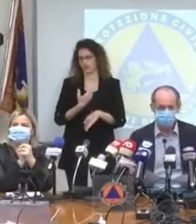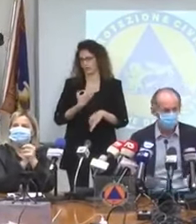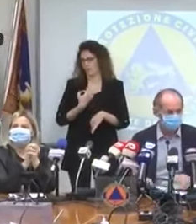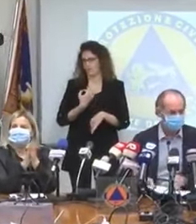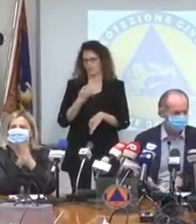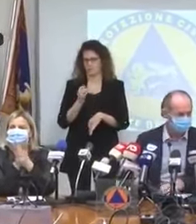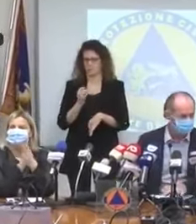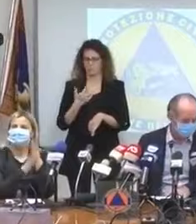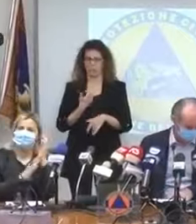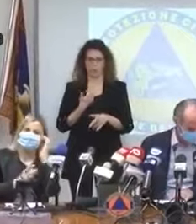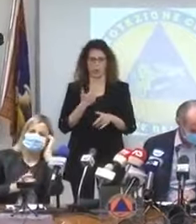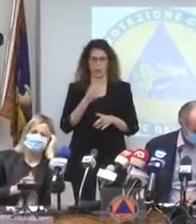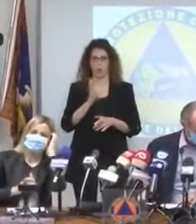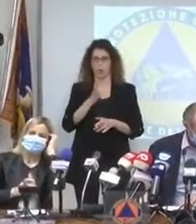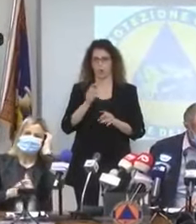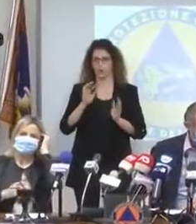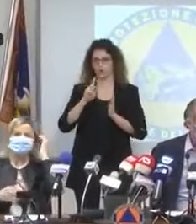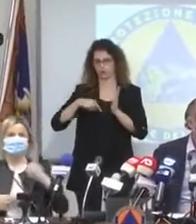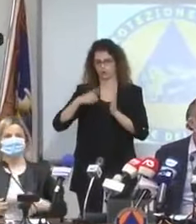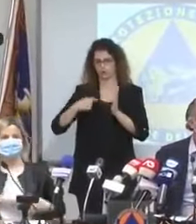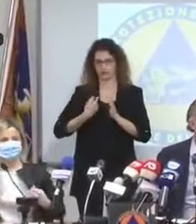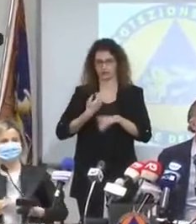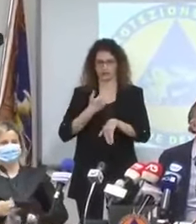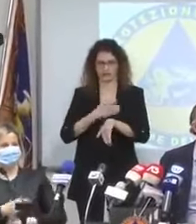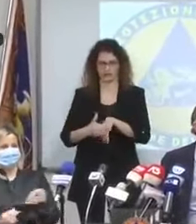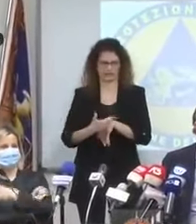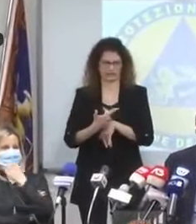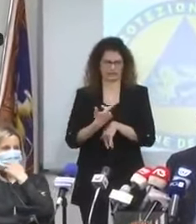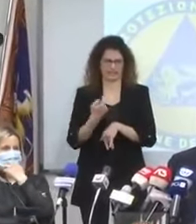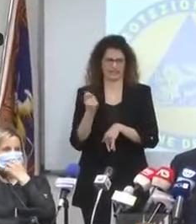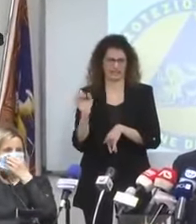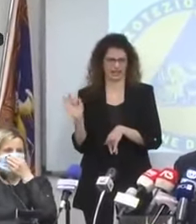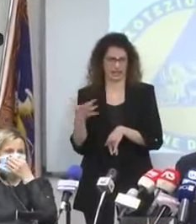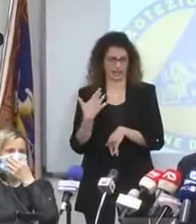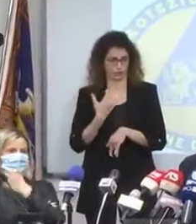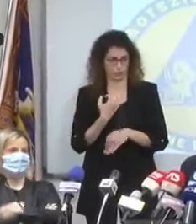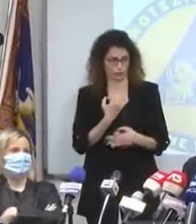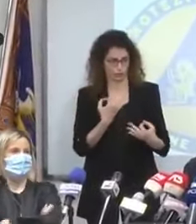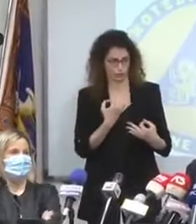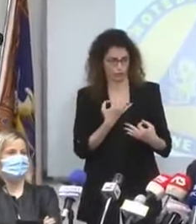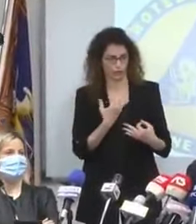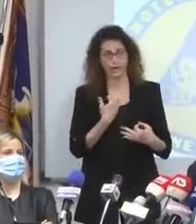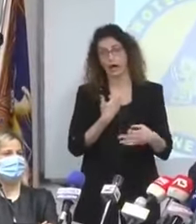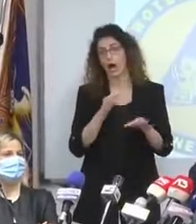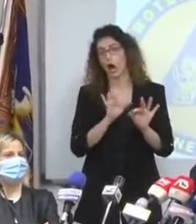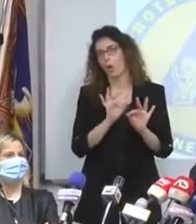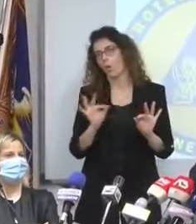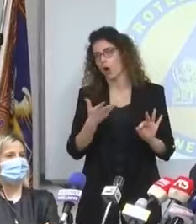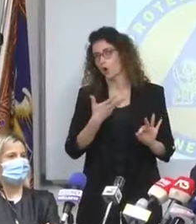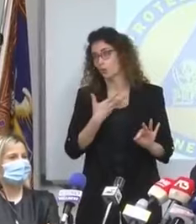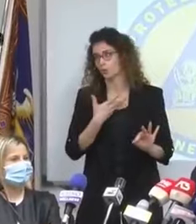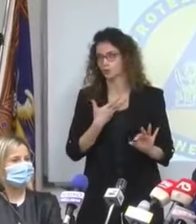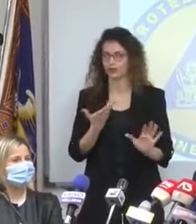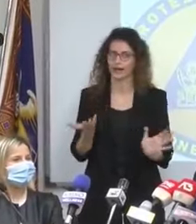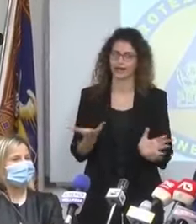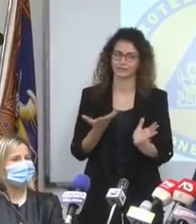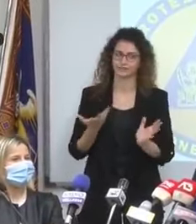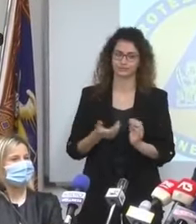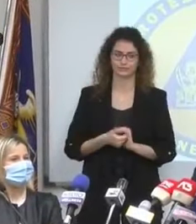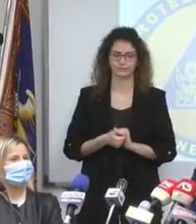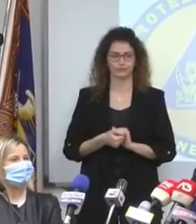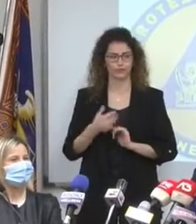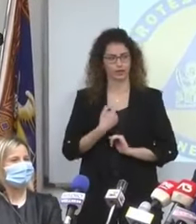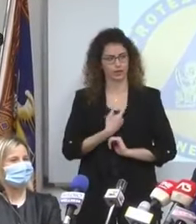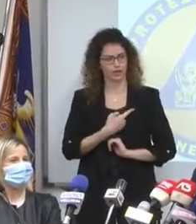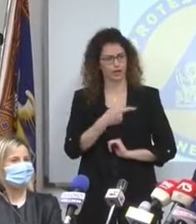ritardi in 14 mesi, dai. Giusto, Filippo? Oh, insomma, qualcuno ce n'è stato, però. Ma